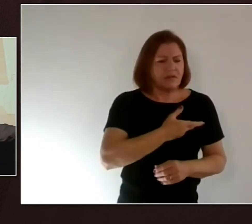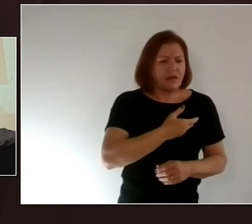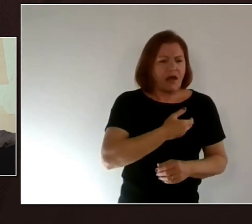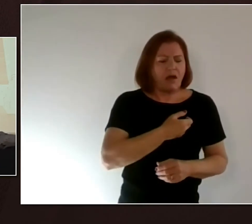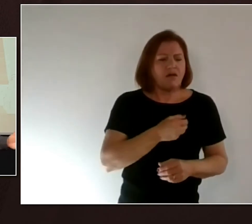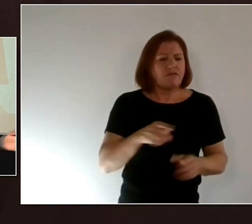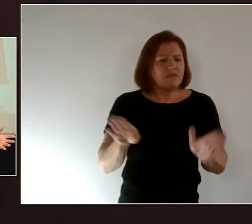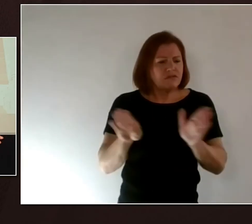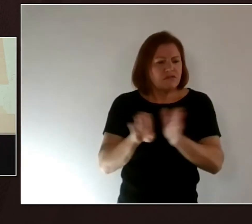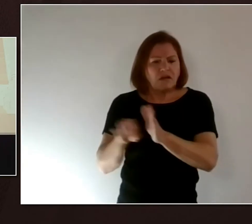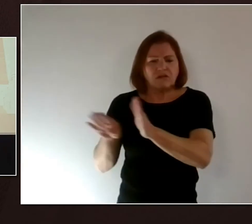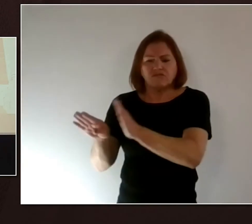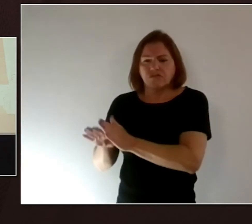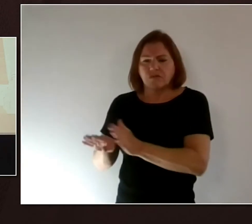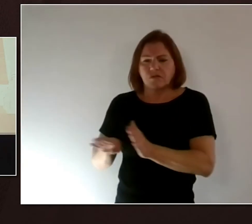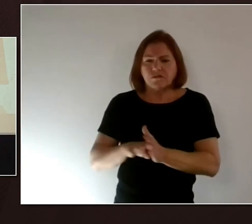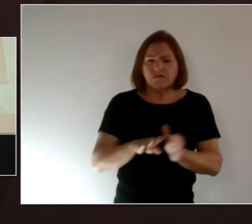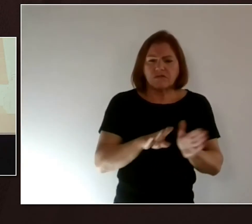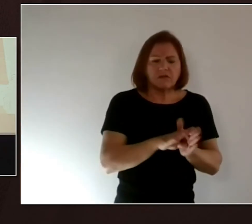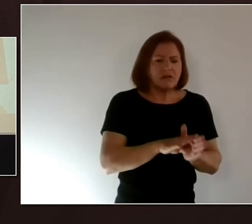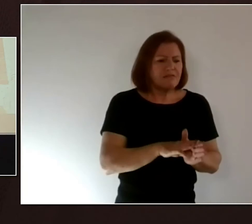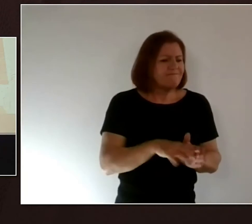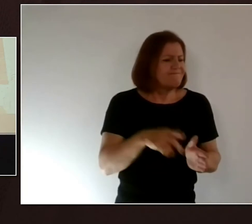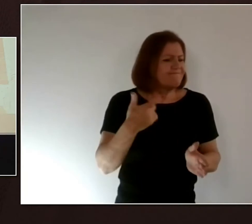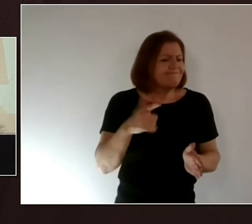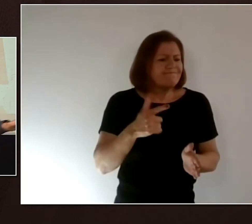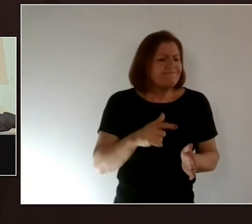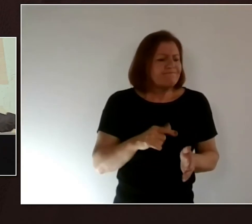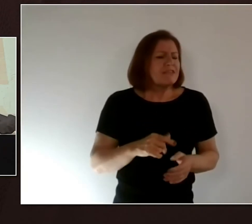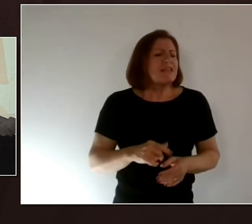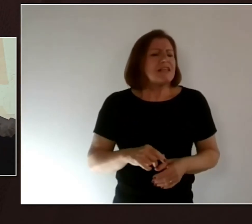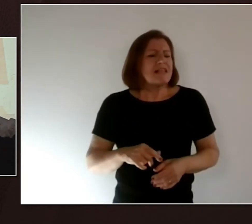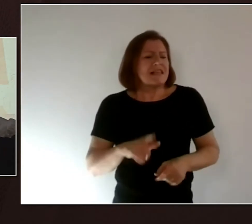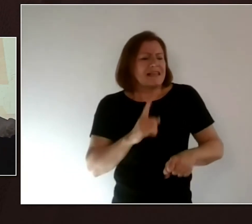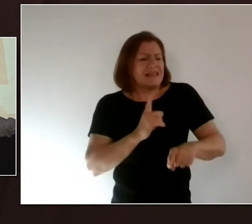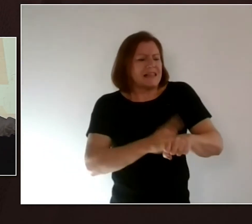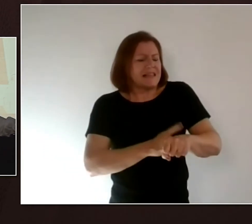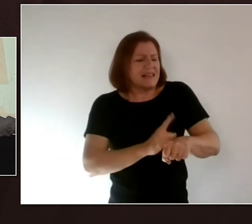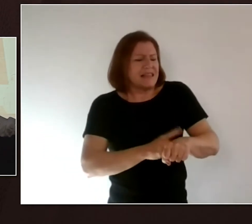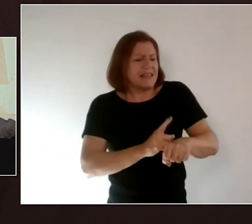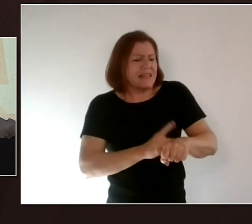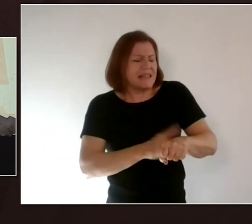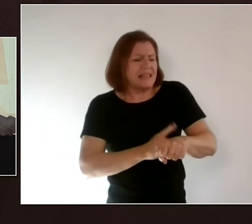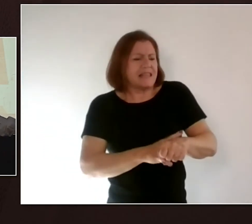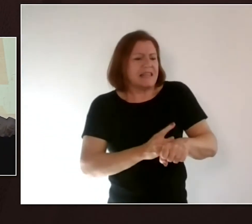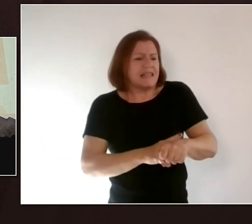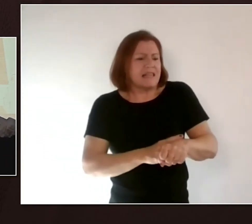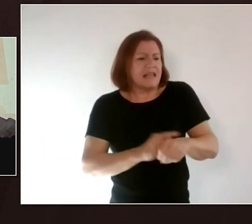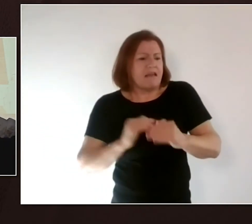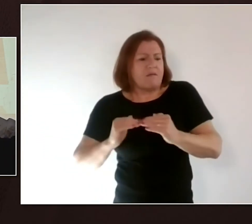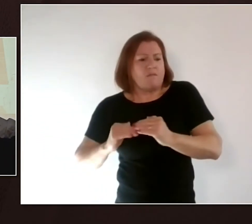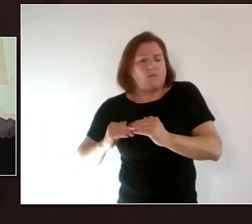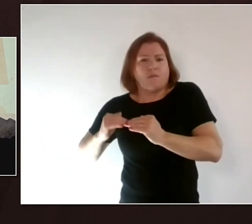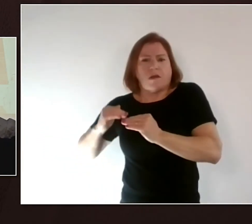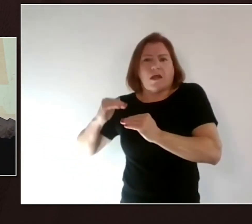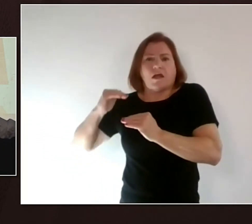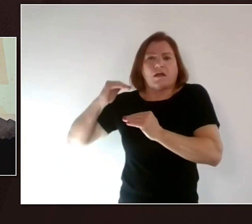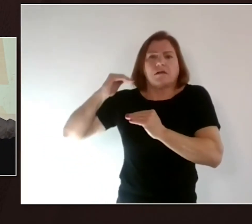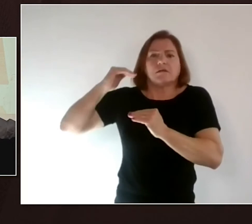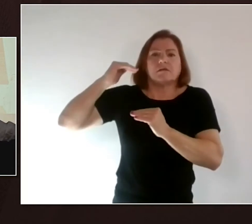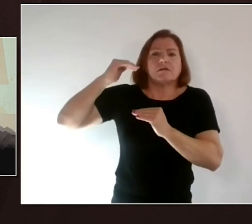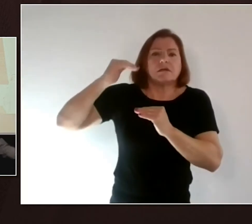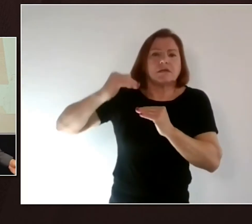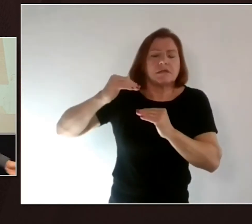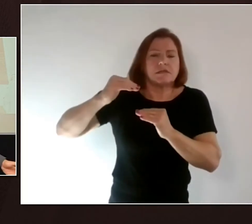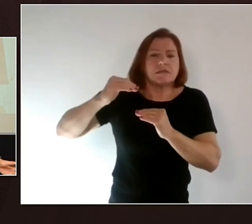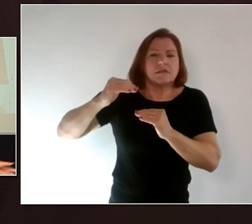se convertem, talvez não tenham tempo suficiente para amadurecer. Então eles já estão destinados para serem não